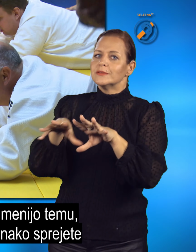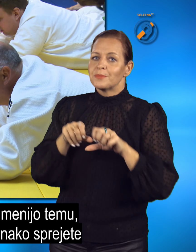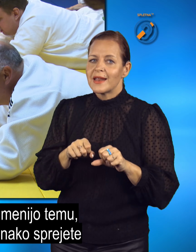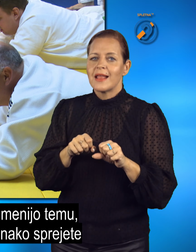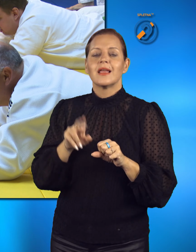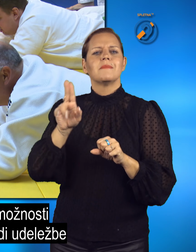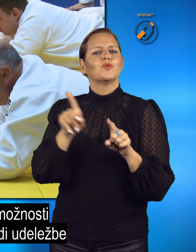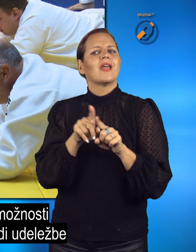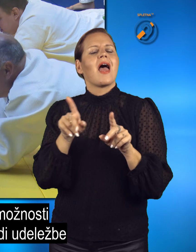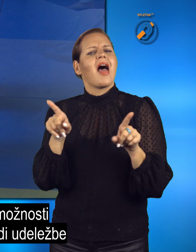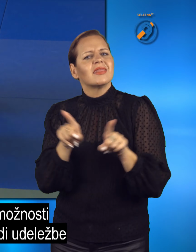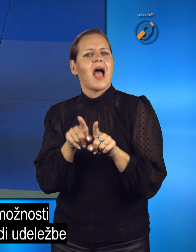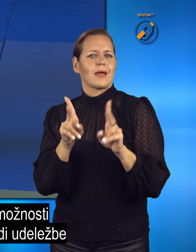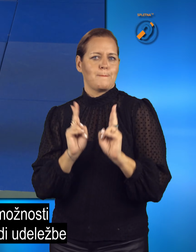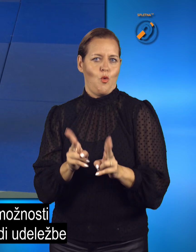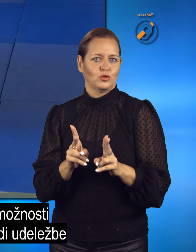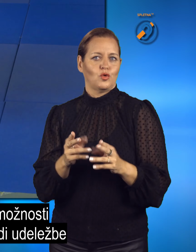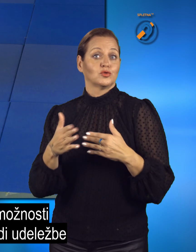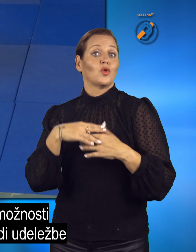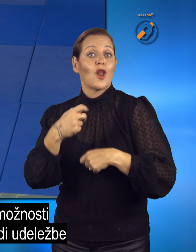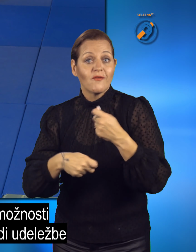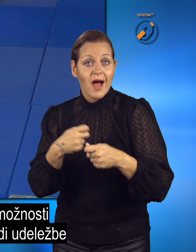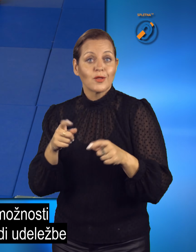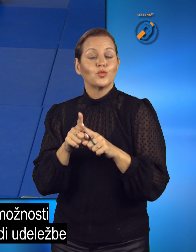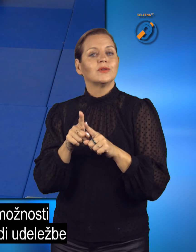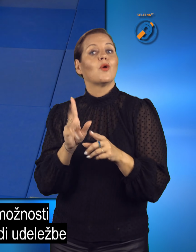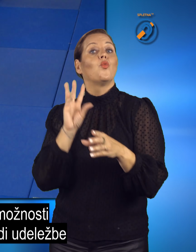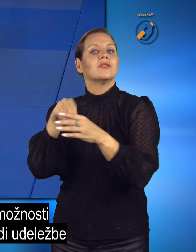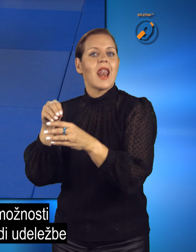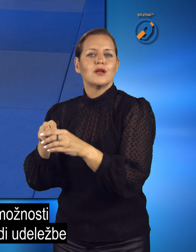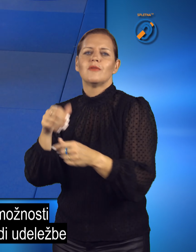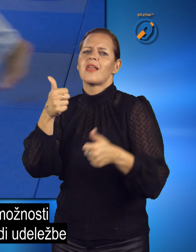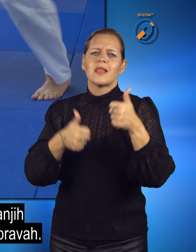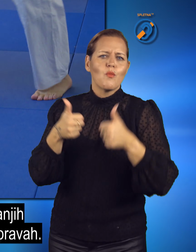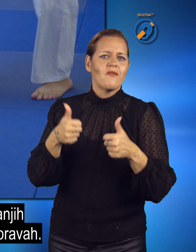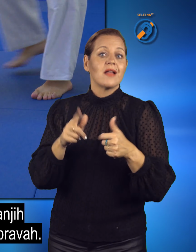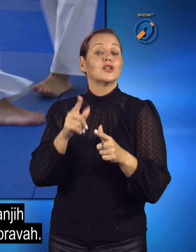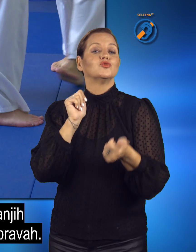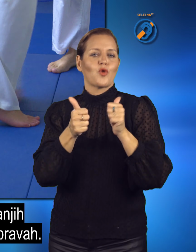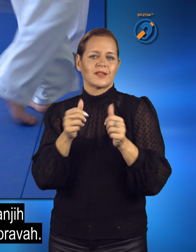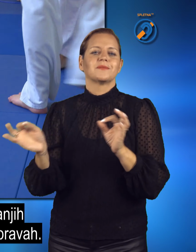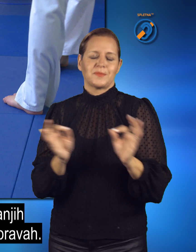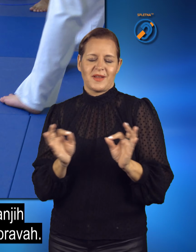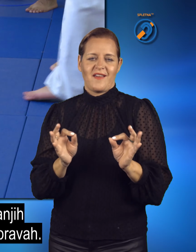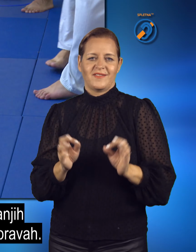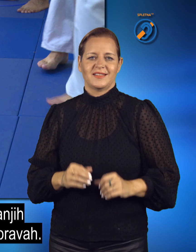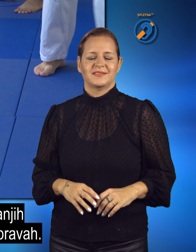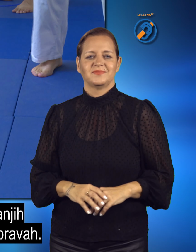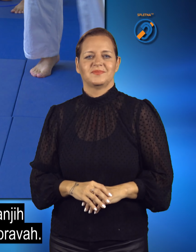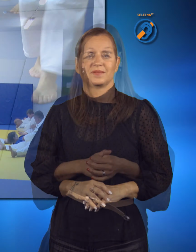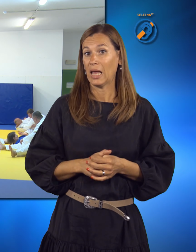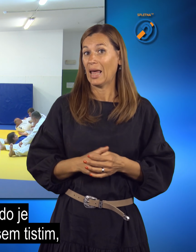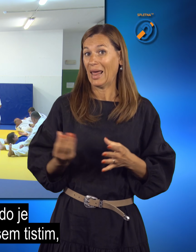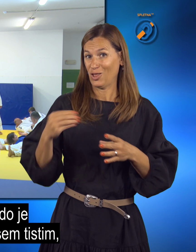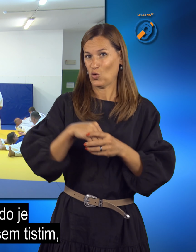enako sprejete in imeli enake možnosti sodelovanja ter tudi udeležbe na tekmovanjih in športnih